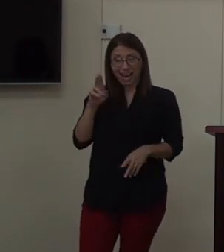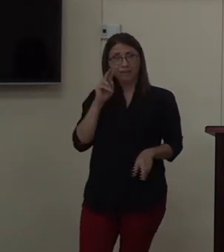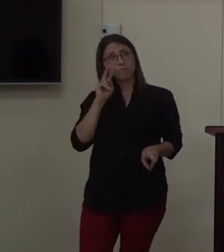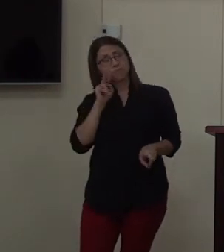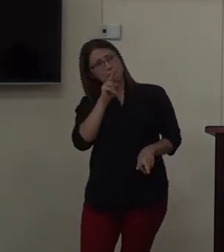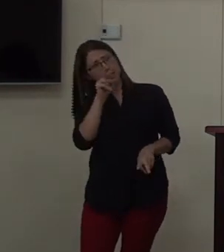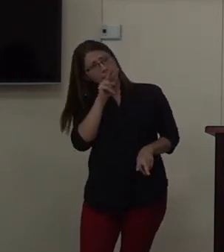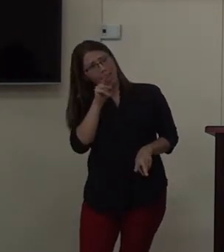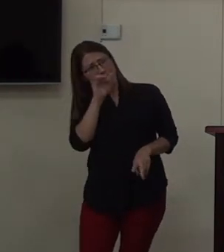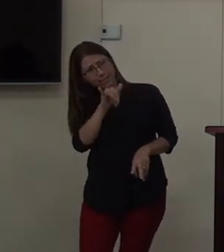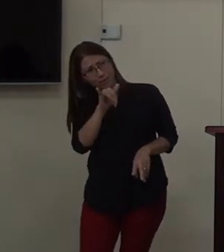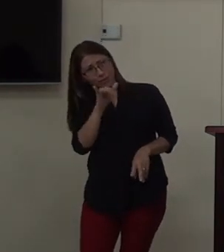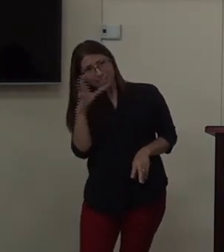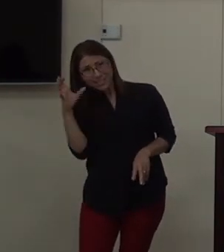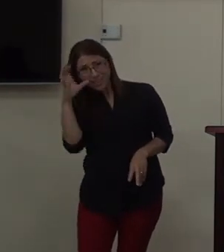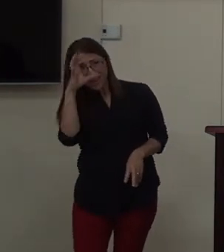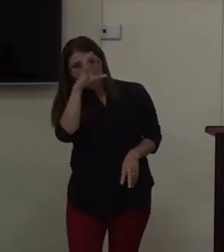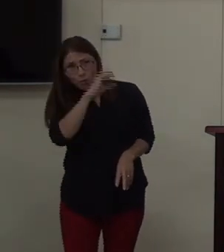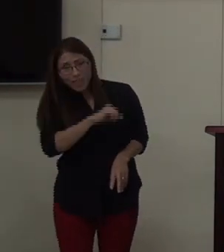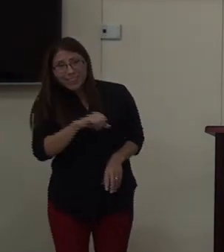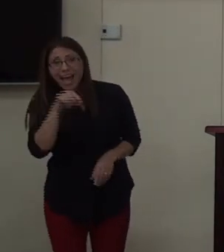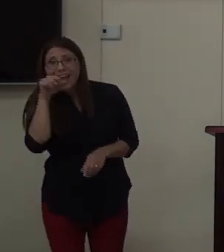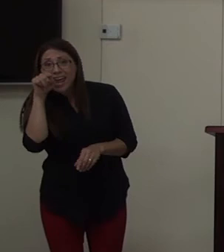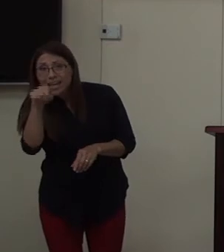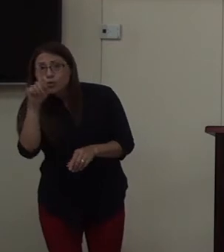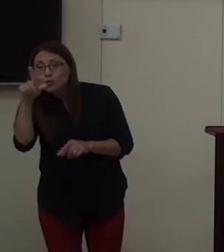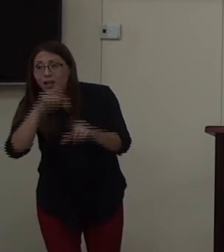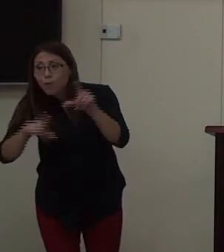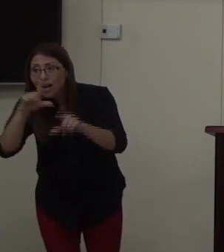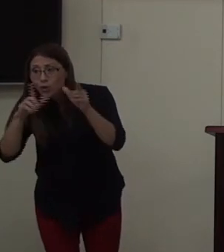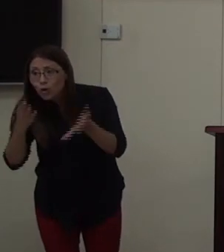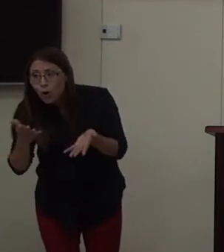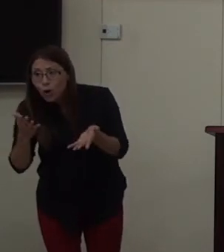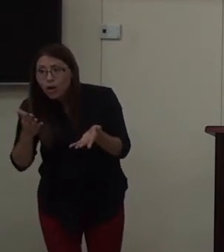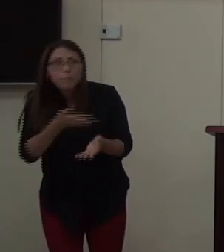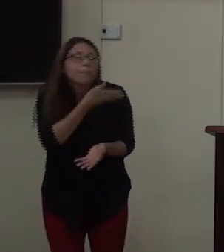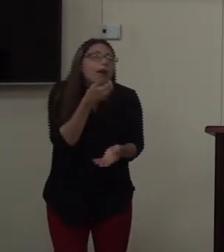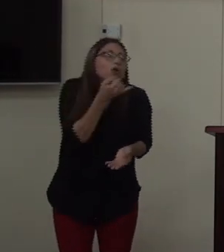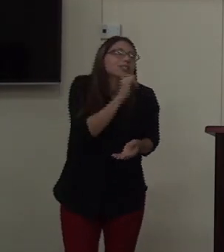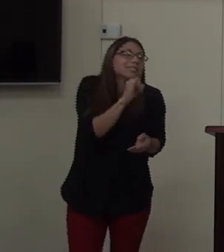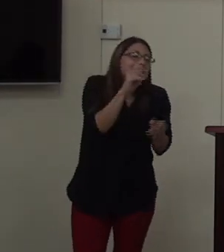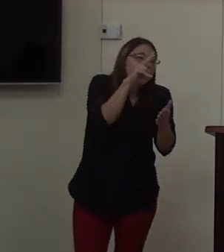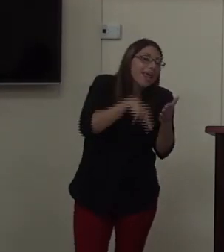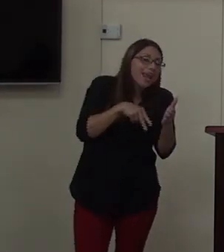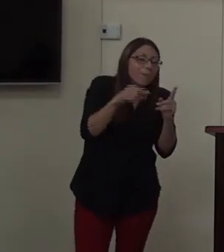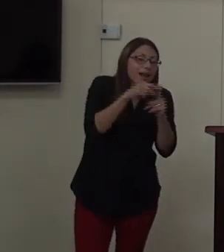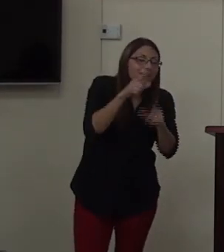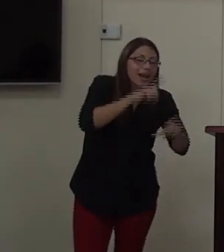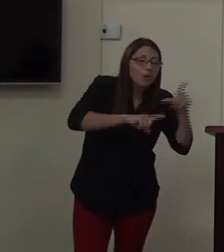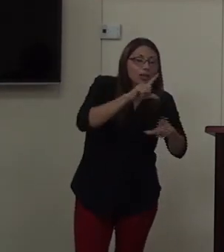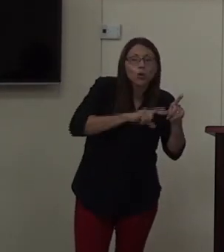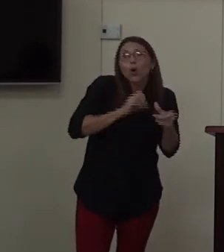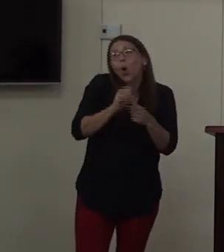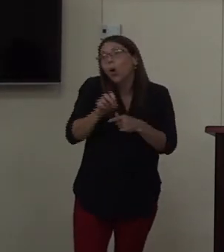a saber que eso es laboratorio? O si lee la palabra laboratorio, va a entender muchísimo mejor que si lee la palabra, lo que supuestamente dice mi